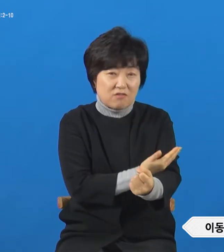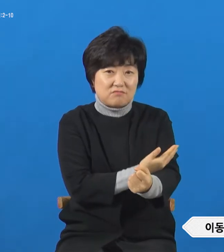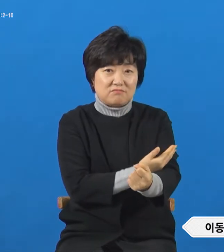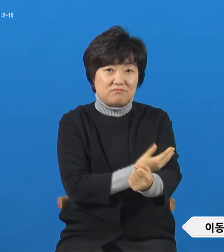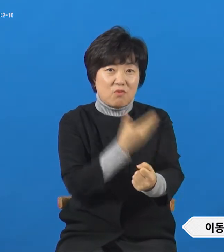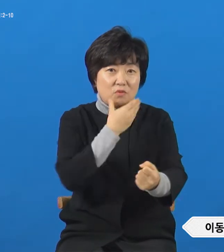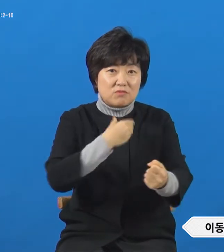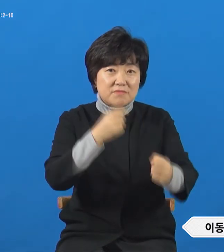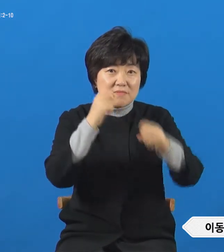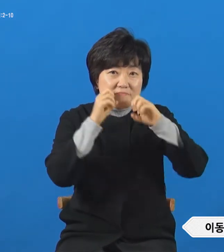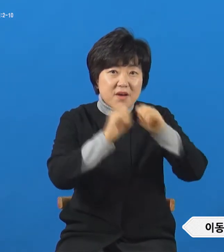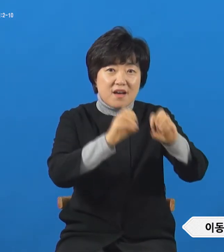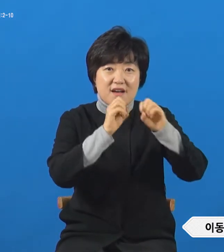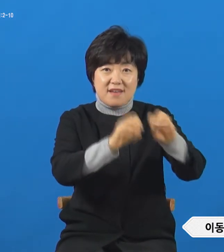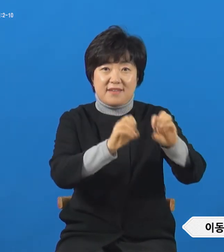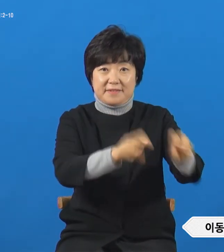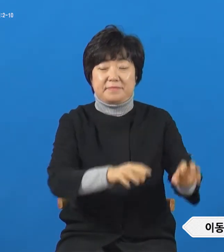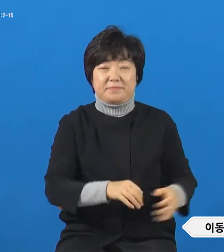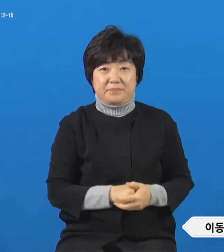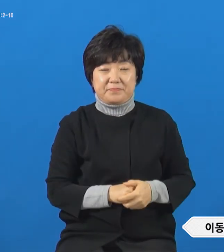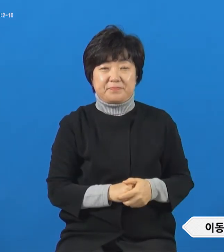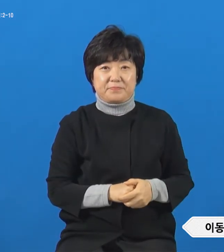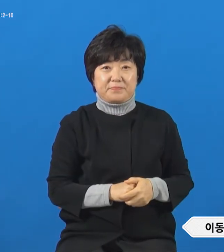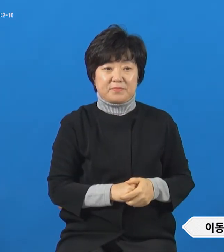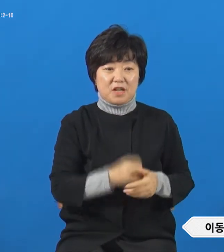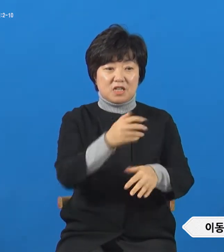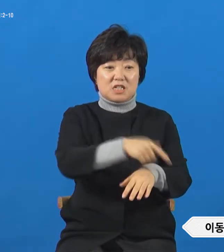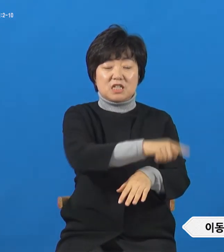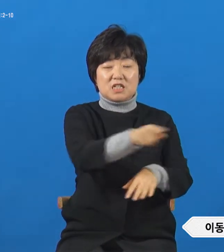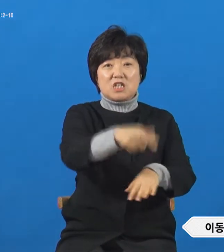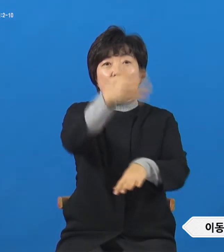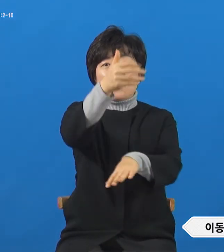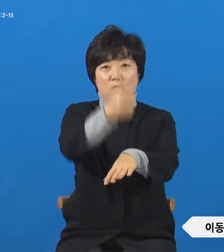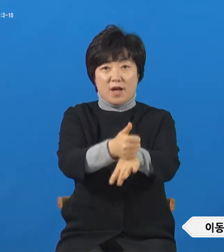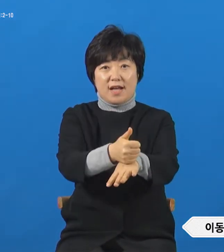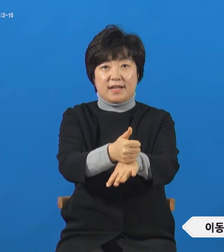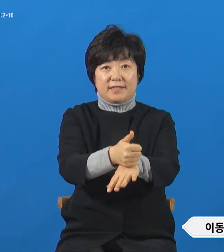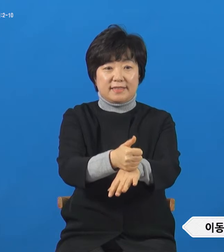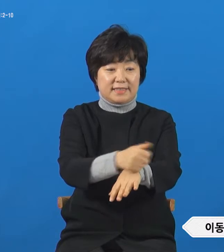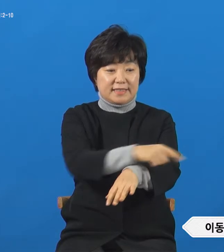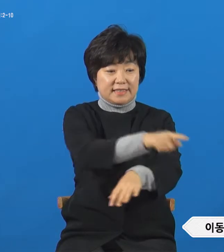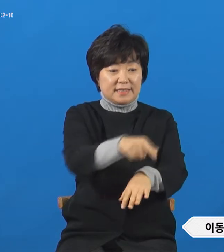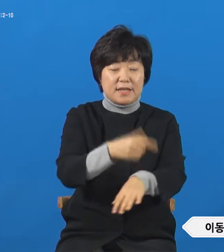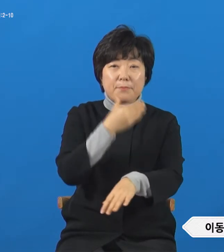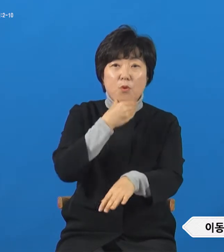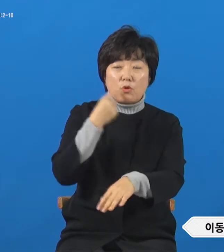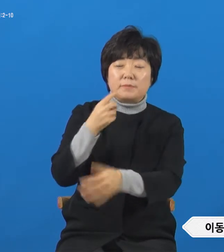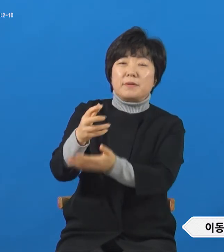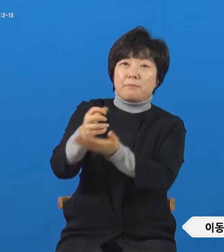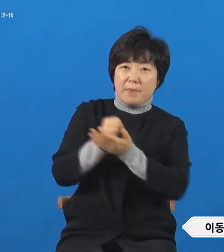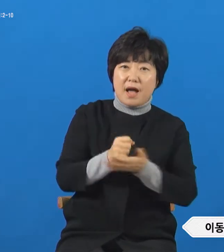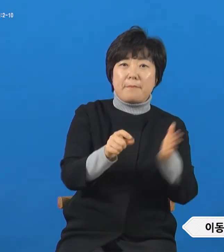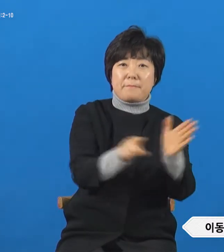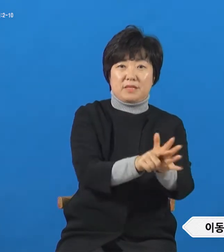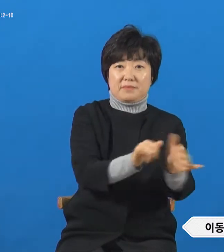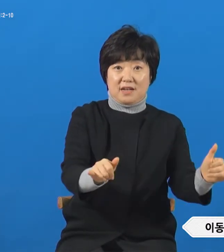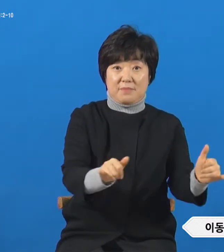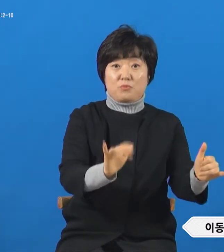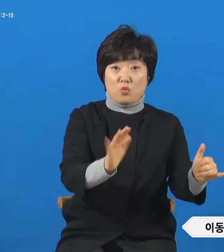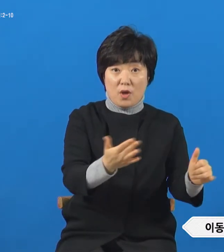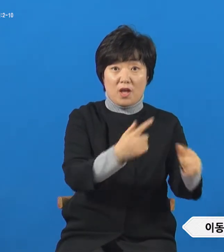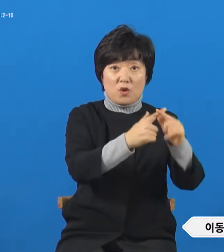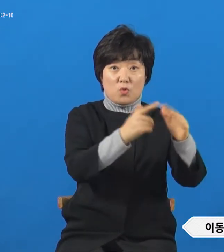데살로니가에 전해졌다고 말합니다. 그 결과 그들은 복음을 받아들였고 믿음의 사람들이 되었고